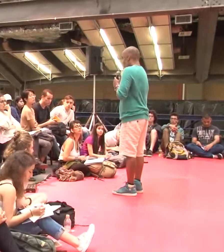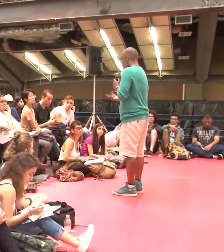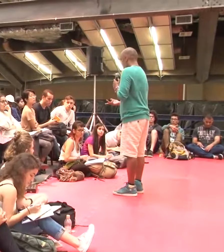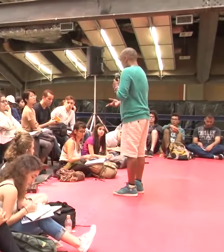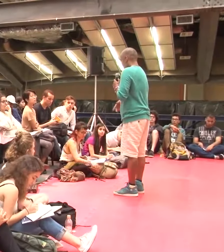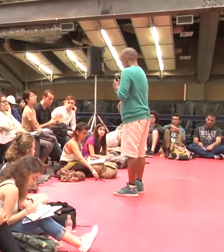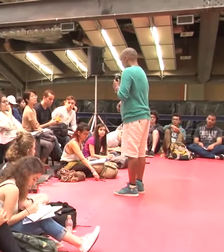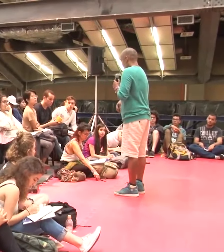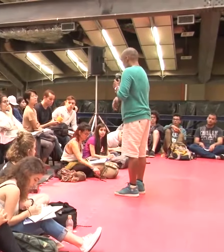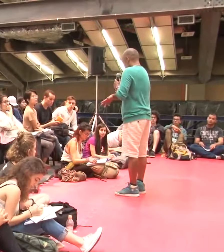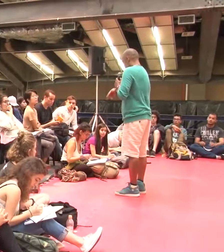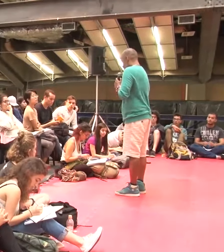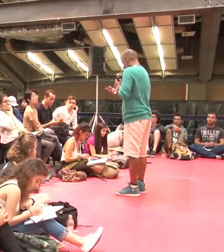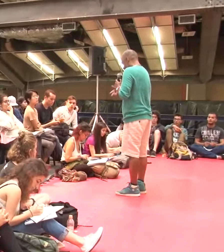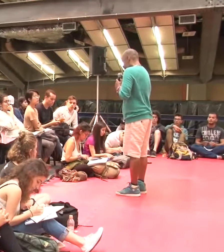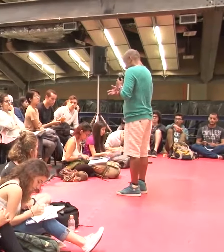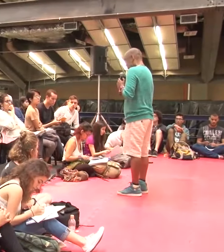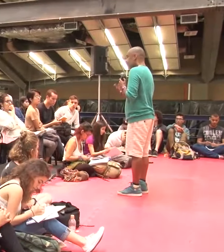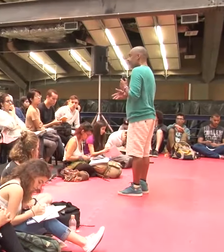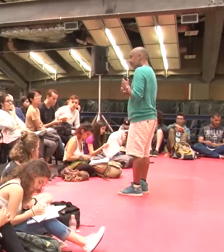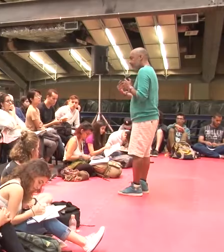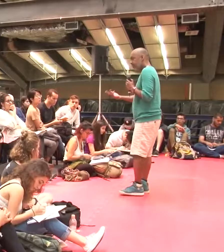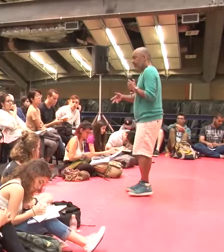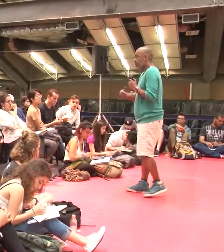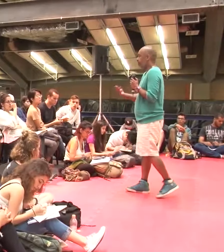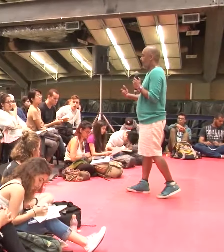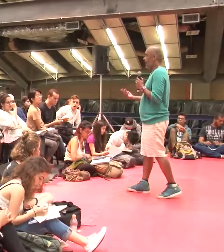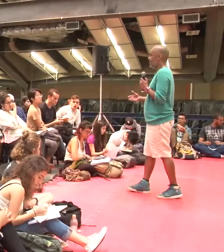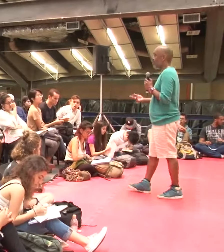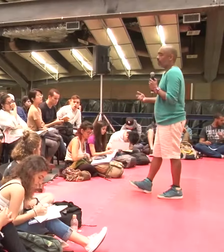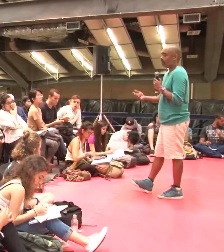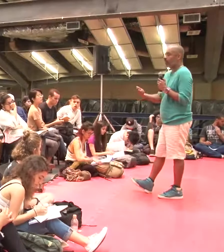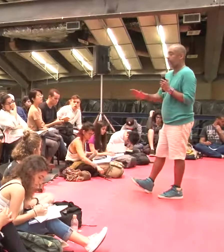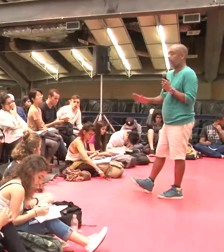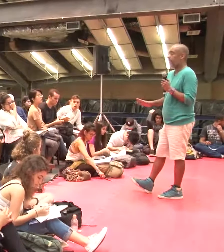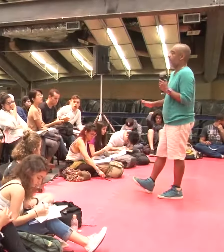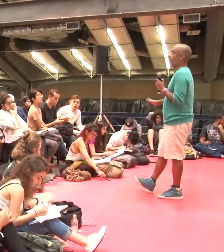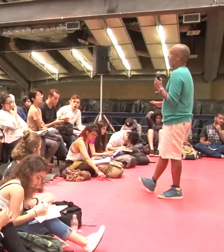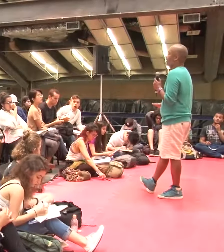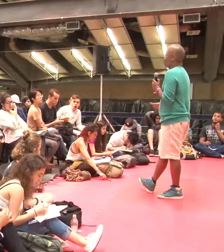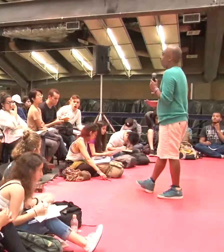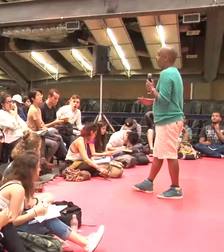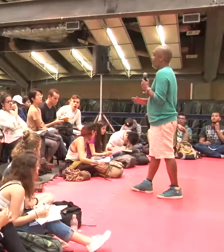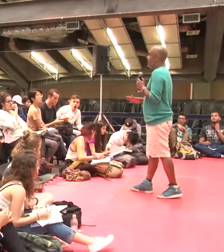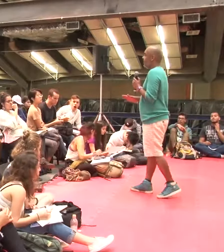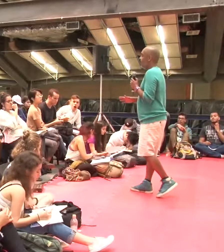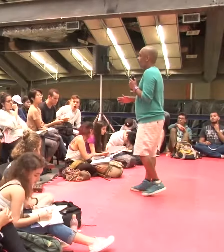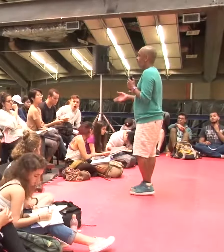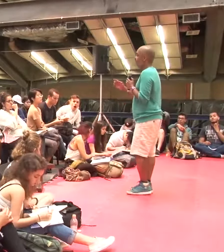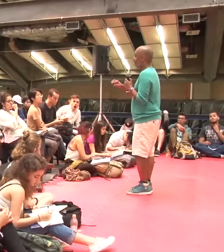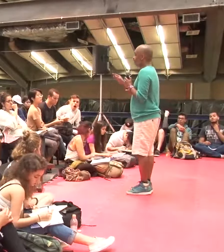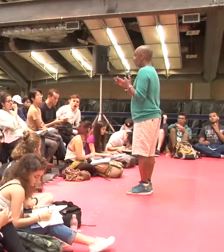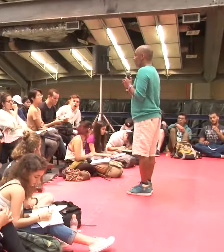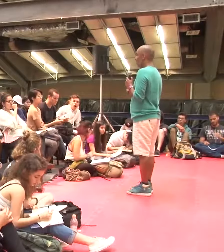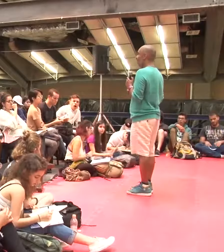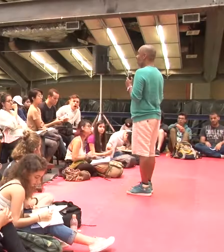seu corpo se como ela gesticula, requebra, tal, né?